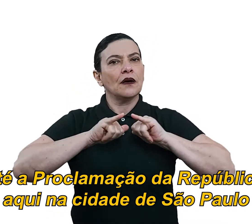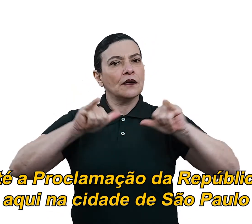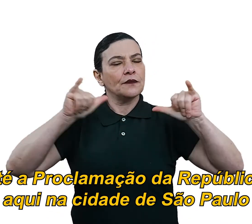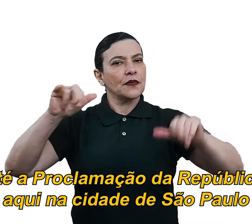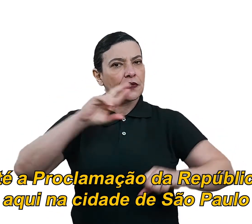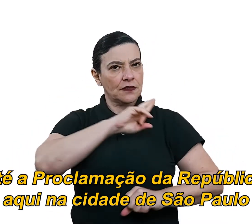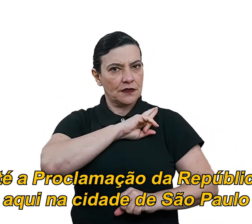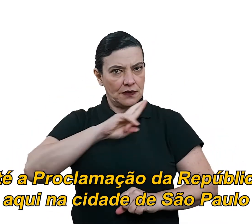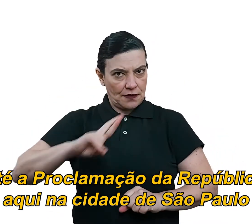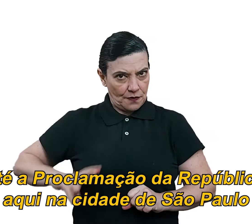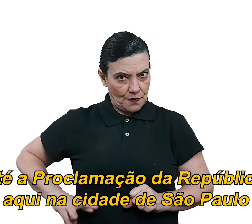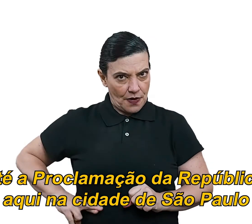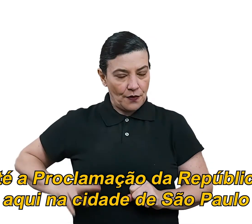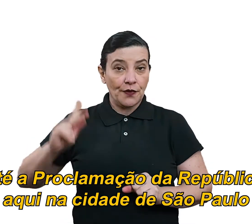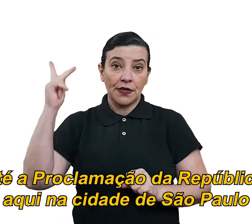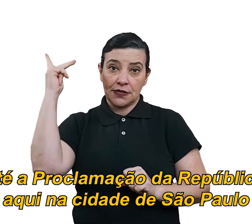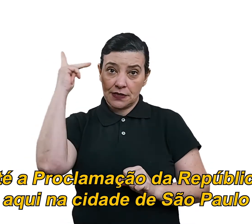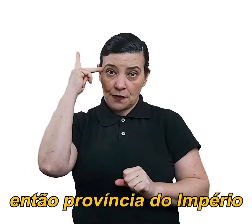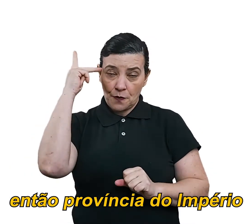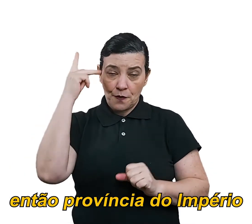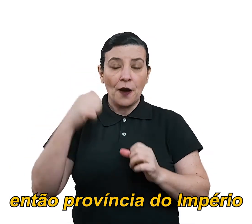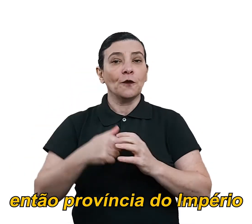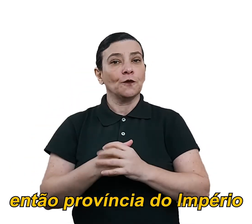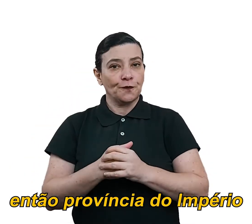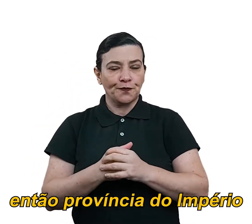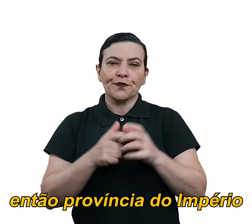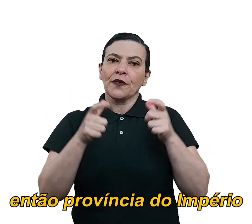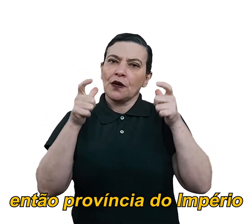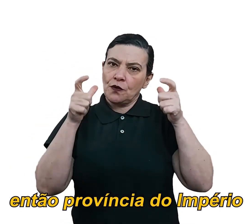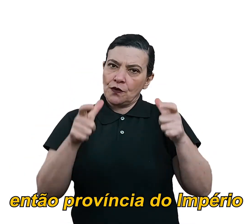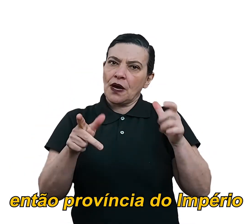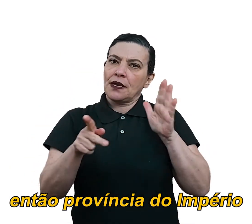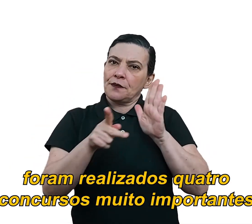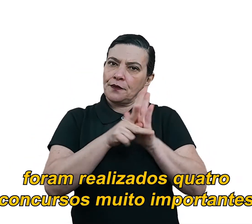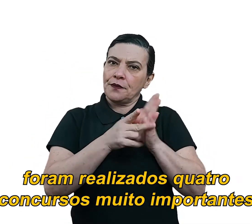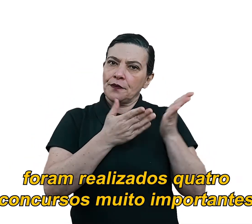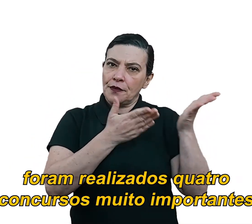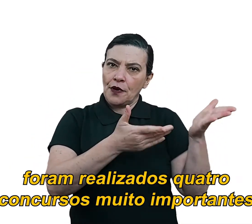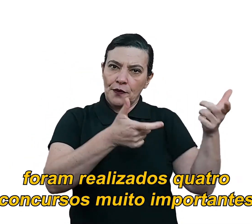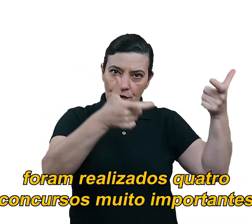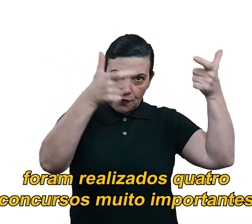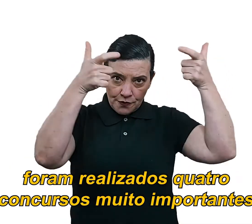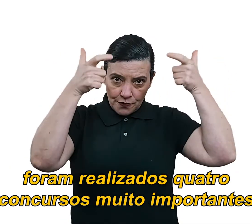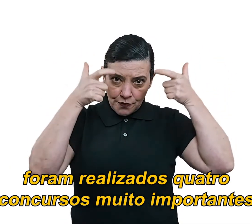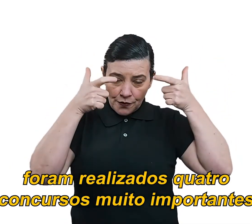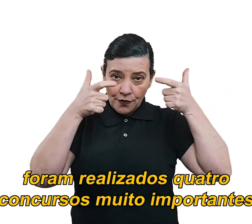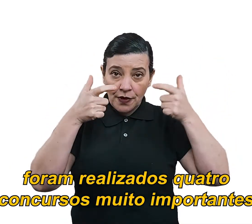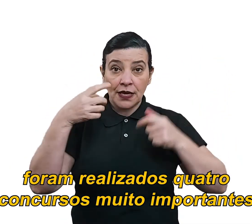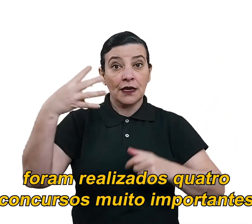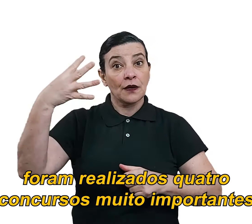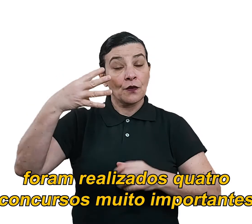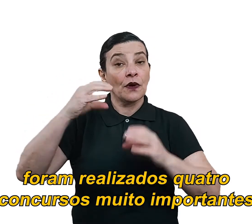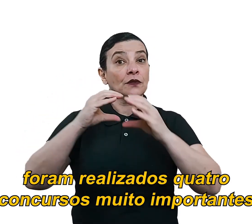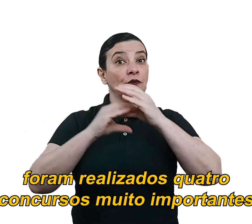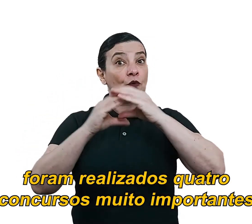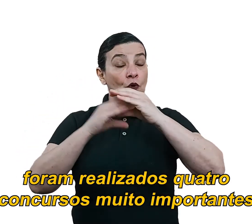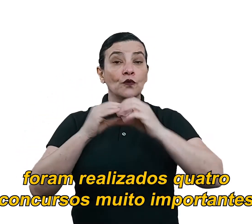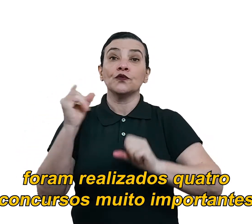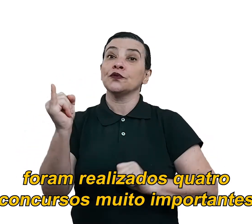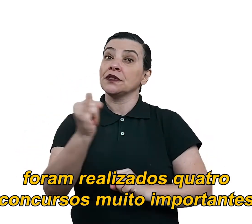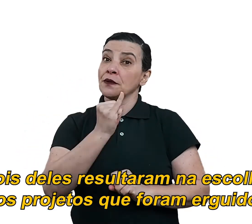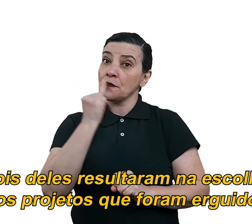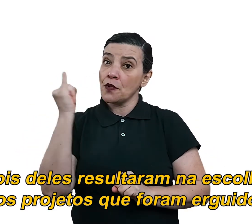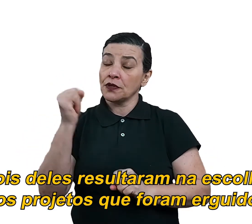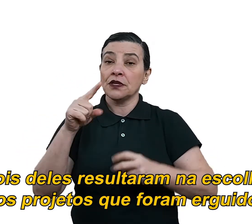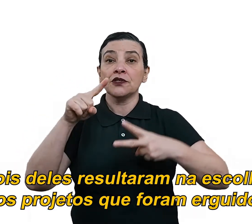da República, aqui na cidade de São Paulo, então província do Império, foram realizados 4 concursos muito